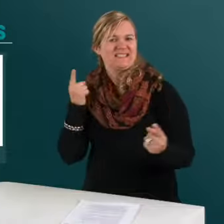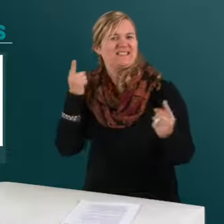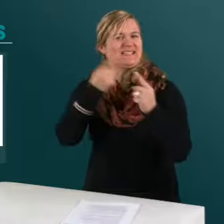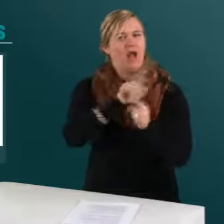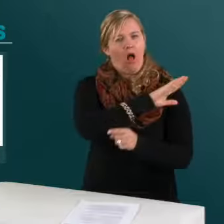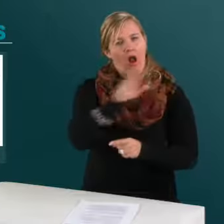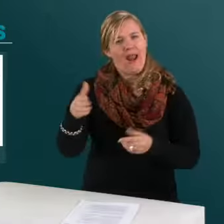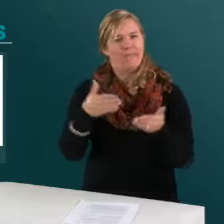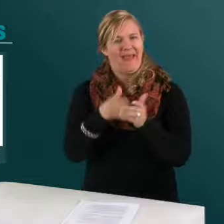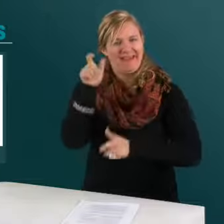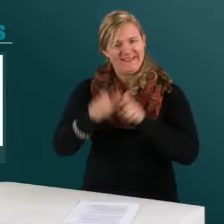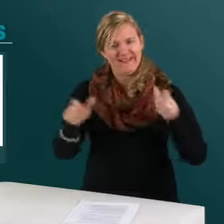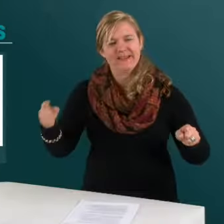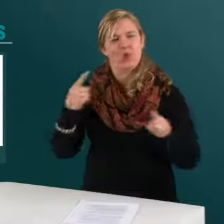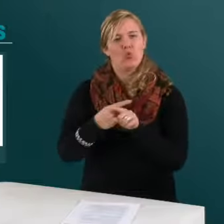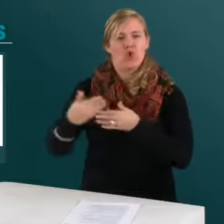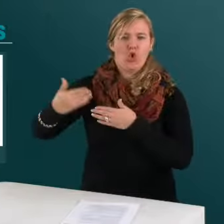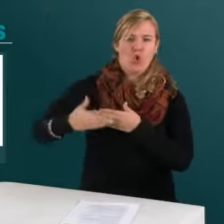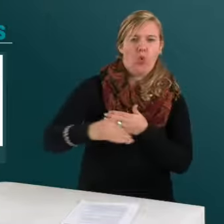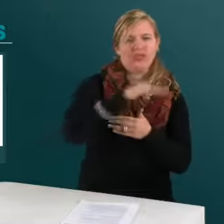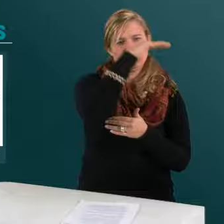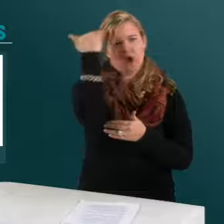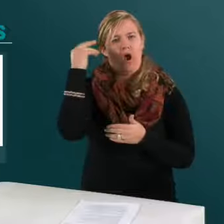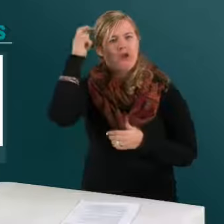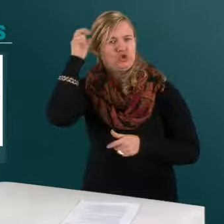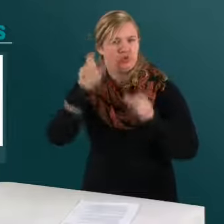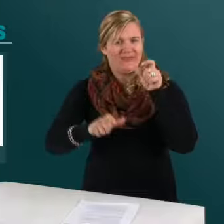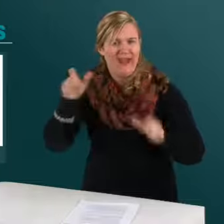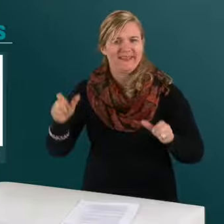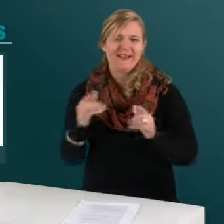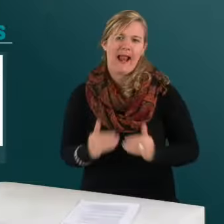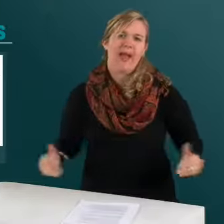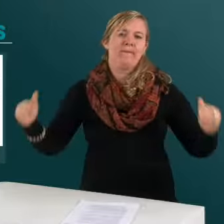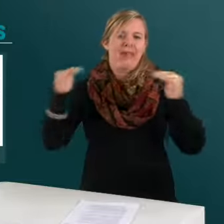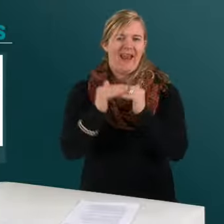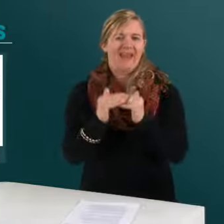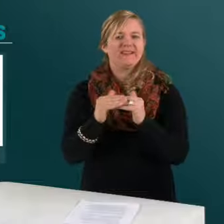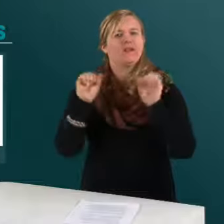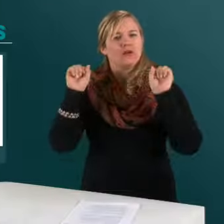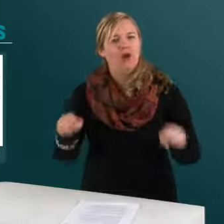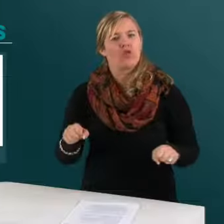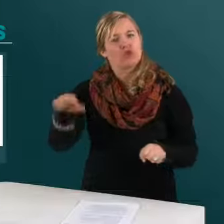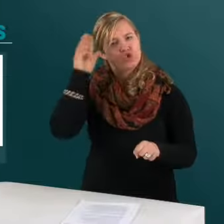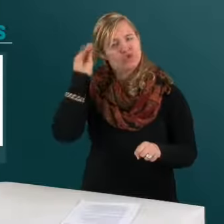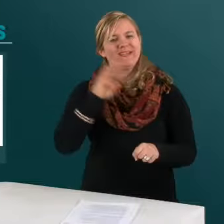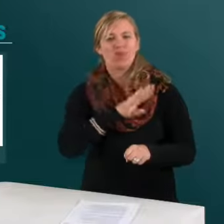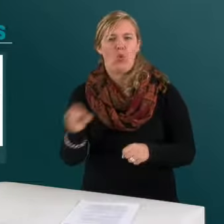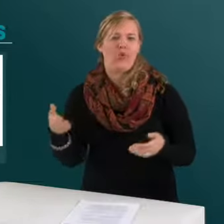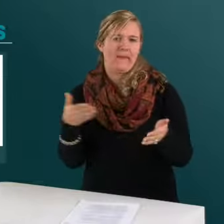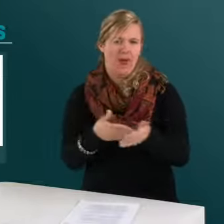die gleichberechtigte teilhabe von behinderten und chronisch kranken studierenden ermöglicht damit alle ohne